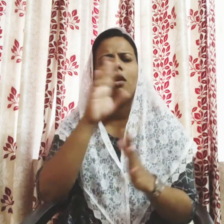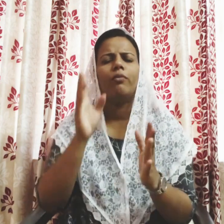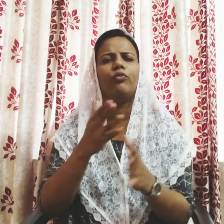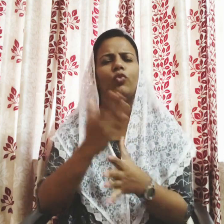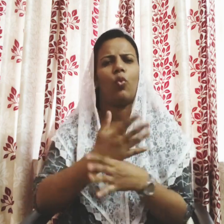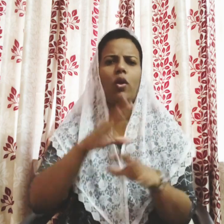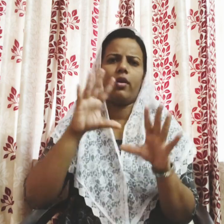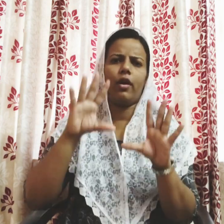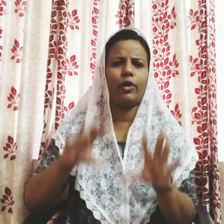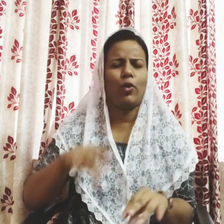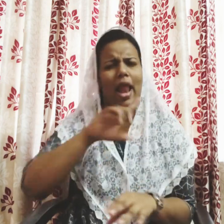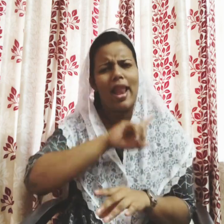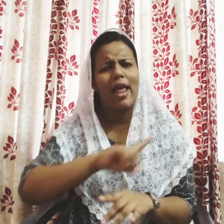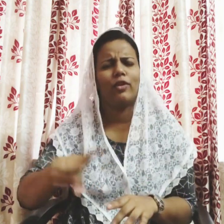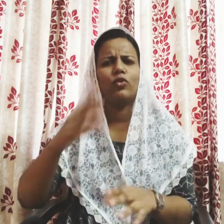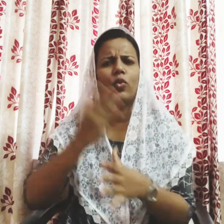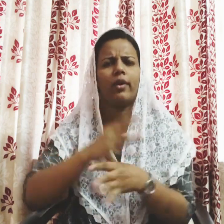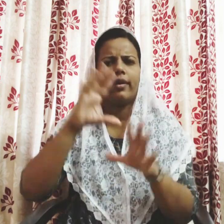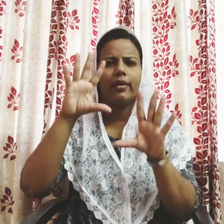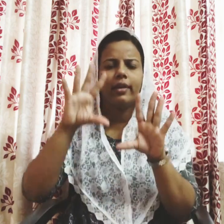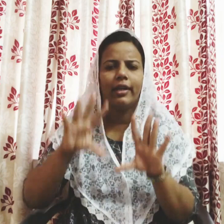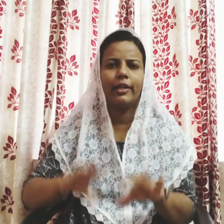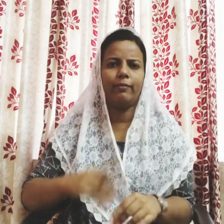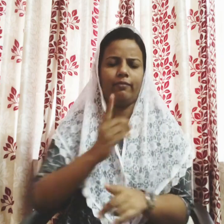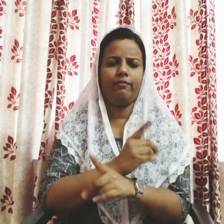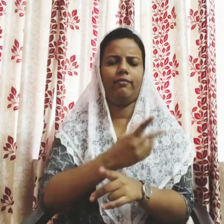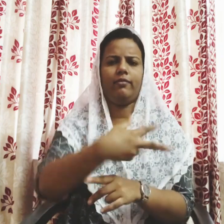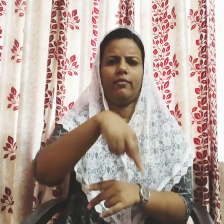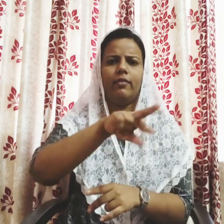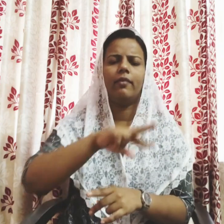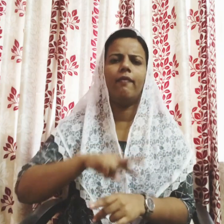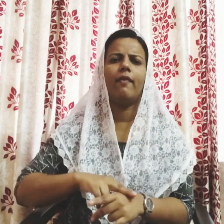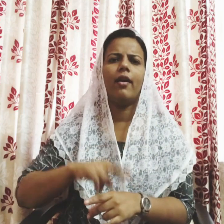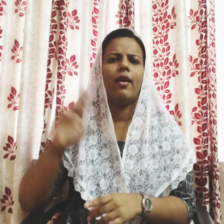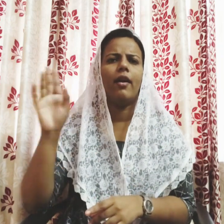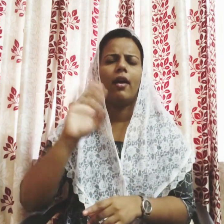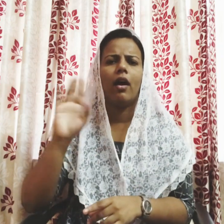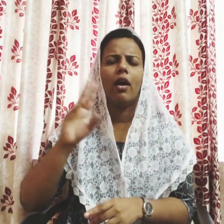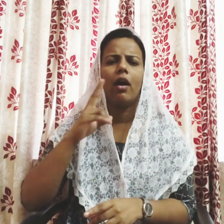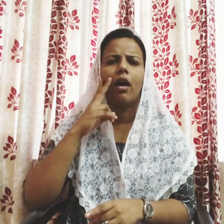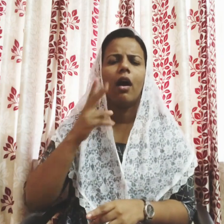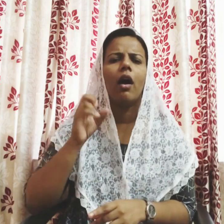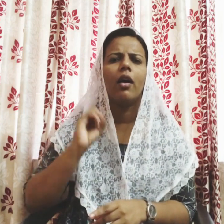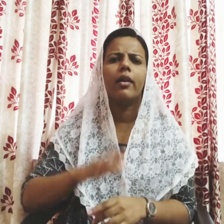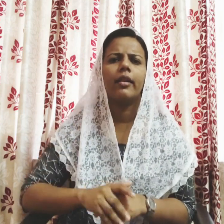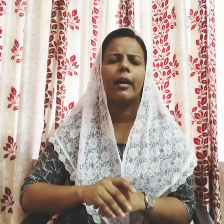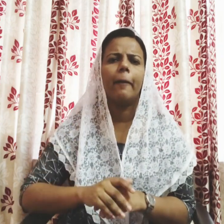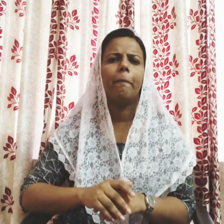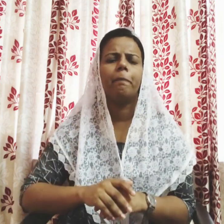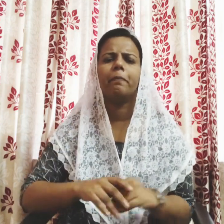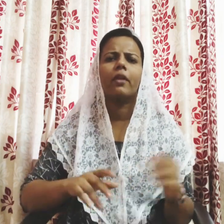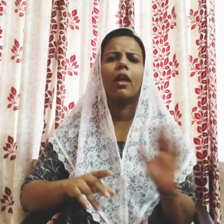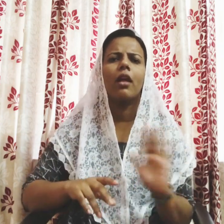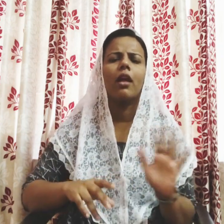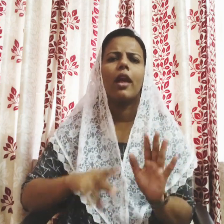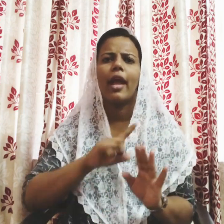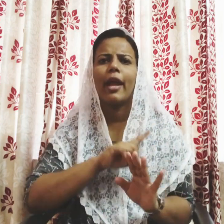എല്ലാവരും പോയി, അവൻ സെക്യൂരിറ്റി ഗാർഡ് അവിടെ ഇരിക്കുമ്പോൾ ഈ ഇദ്ദേഹം പുറത്തിറങ്ങി വന്ന് സലൂ അവൻ കൈ കാണിച്ചതായിട്ട് കാണുന്നില്ല. കാരണം ഇദ്ദേഹം കൈ കാണിക്കുന്നത്